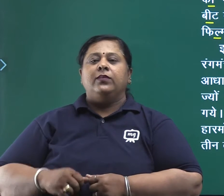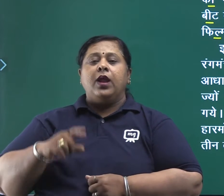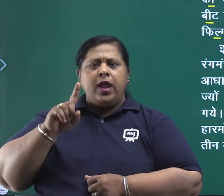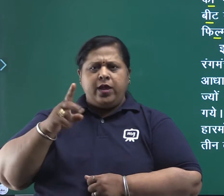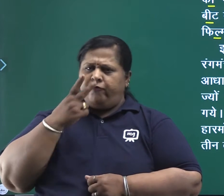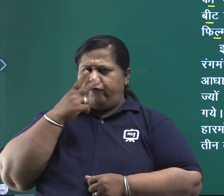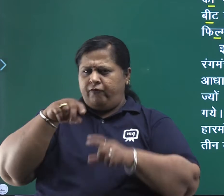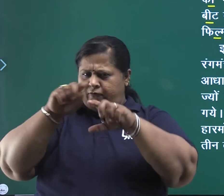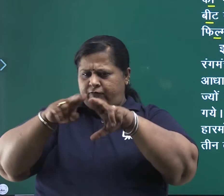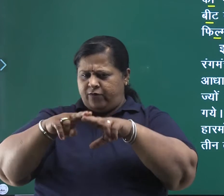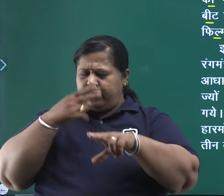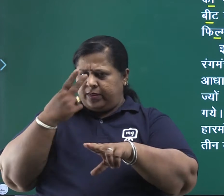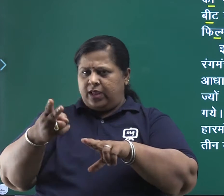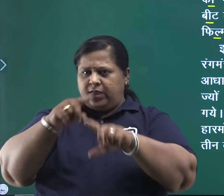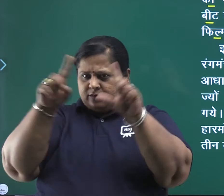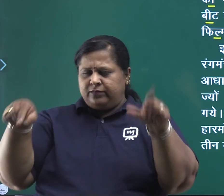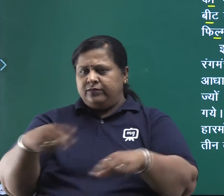एक फिल्म देखी